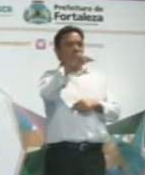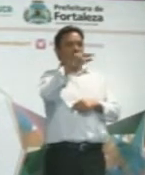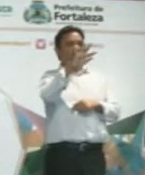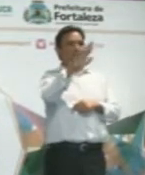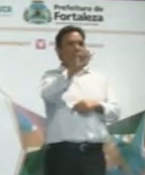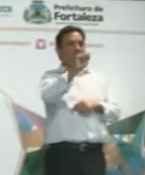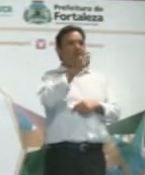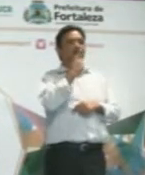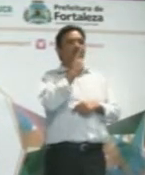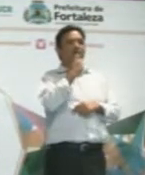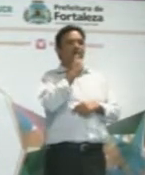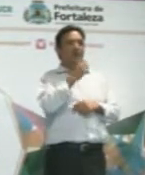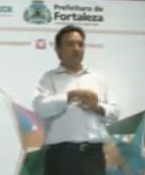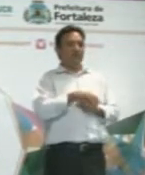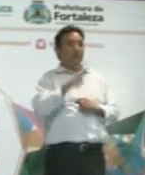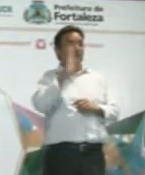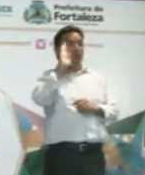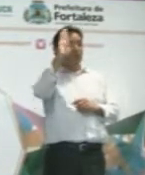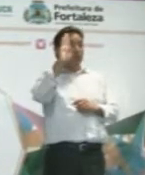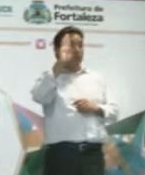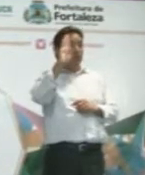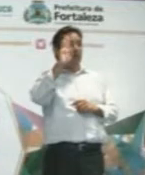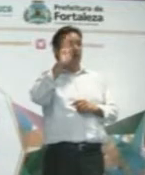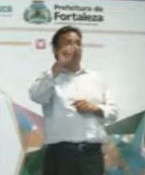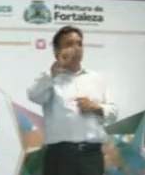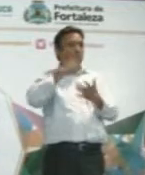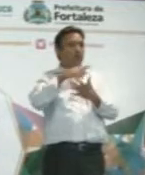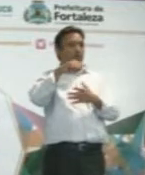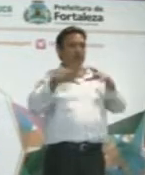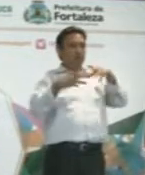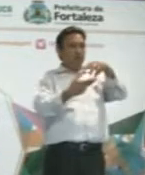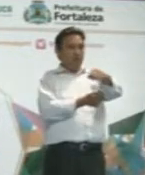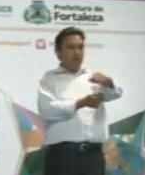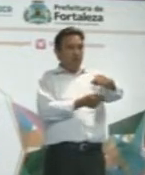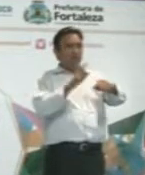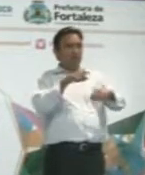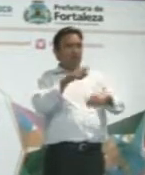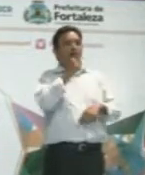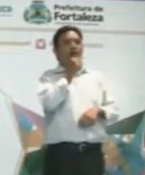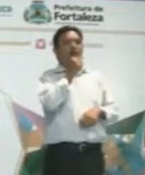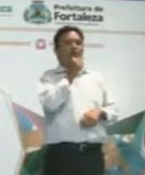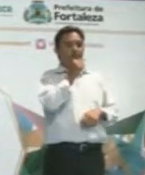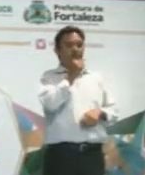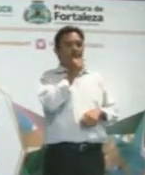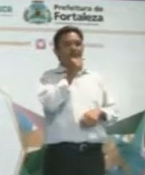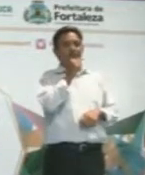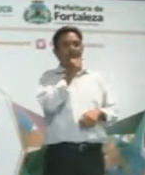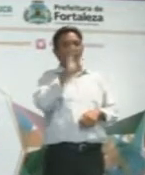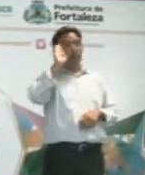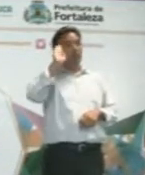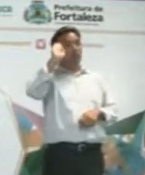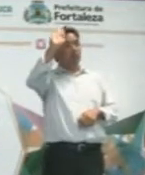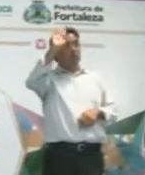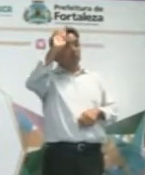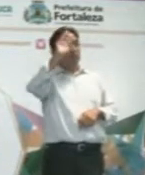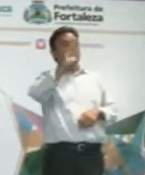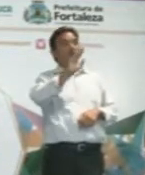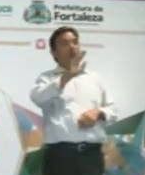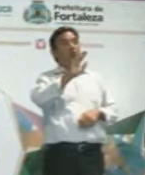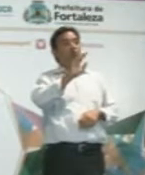a principal substância responsável pelo efeito estufa é a água. Agora, a principal